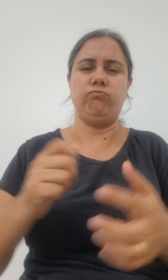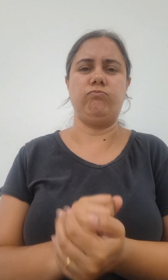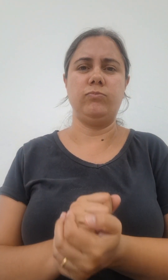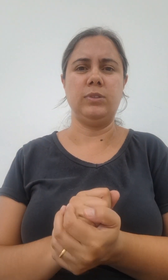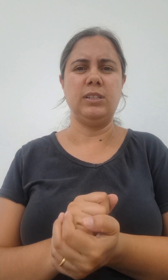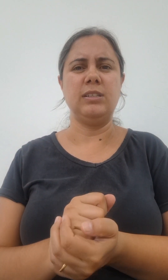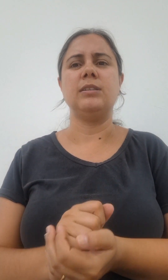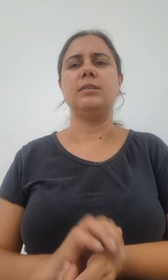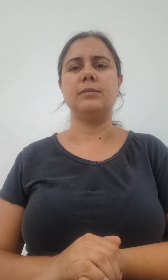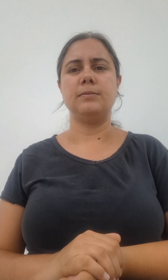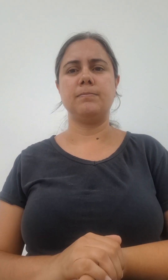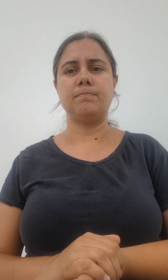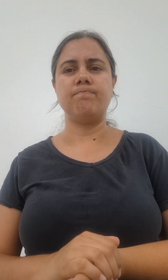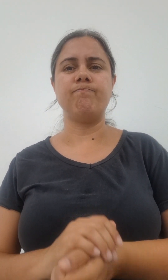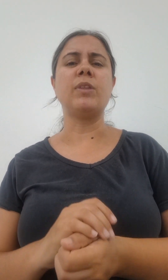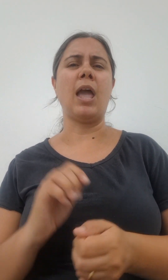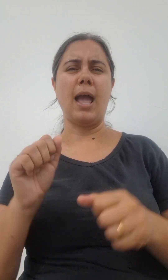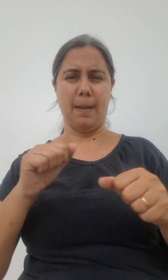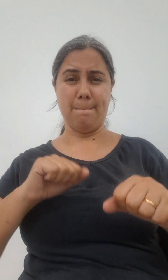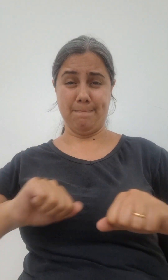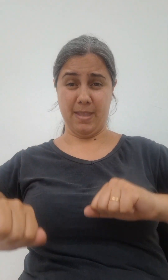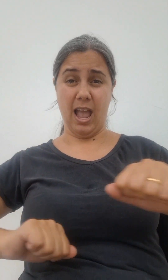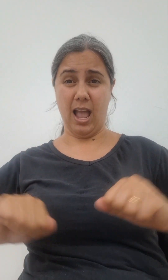para curar um homem que nasceu aleijado.